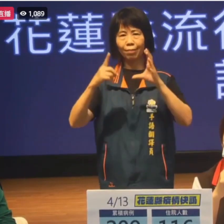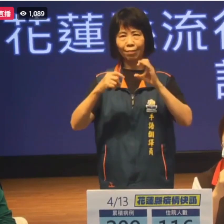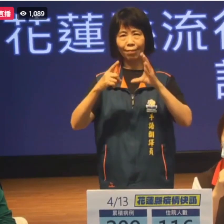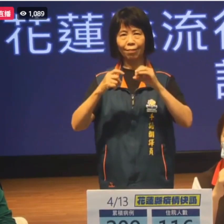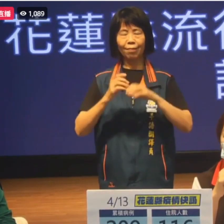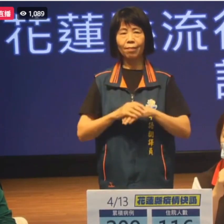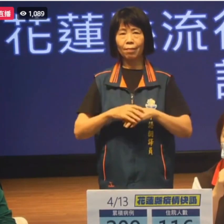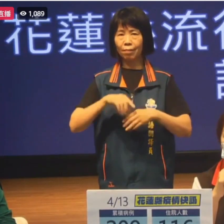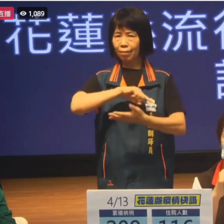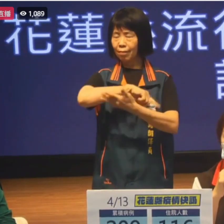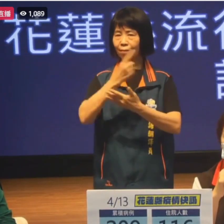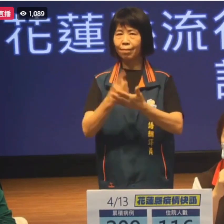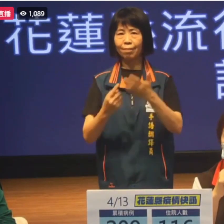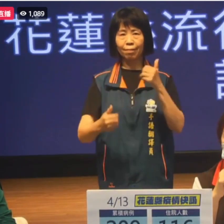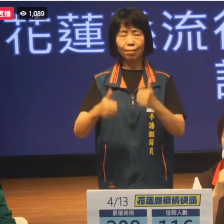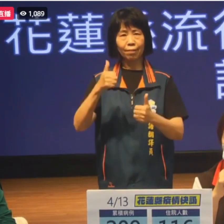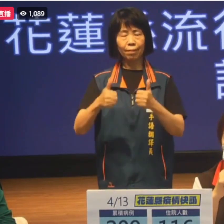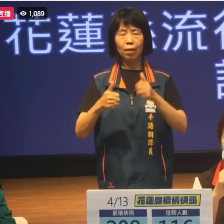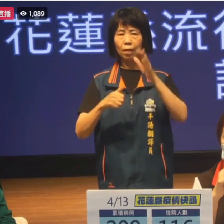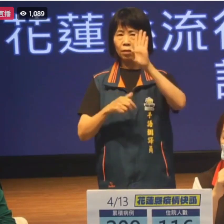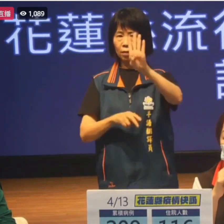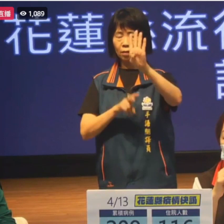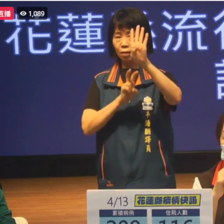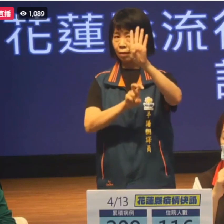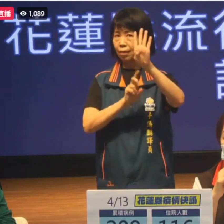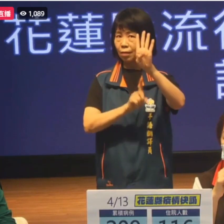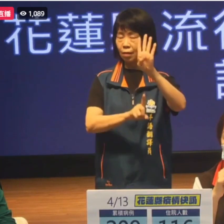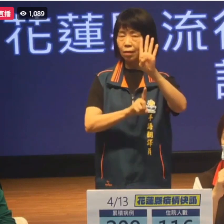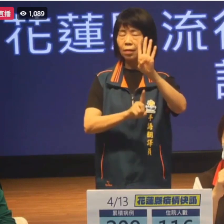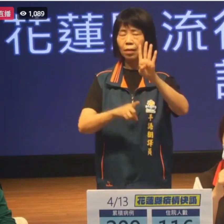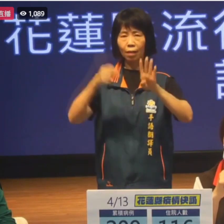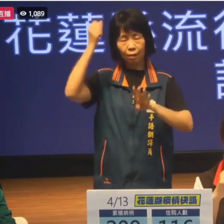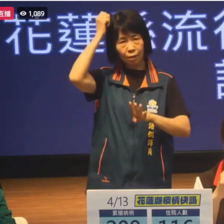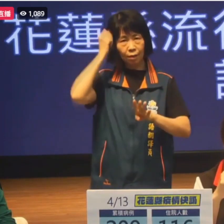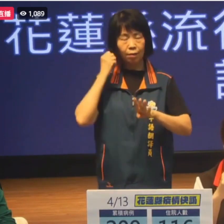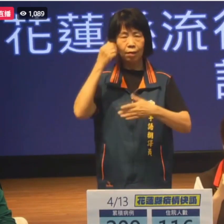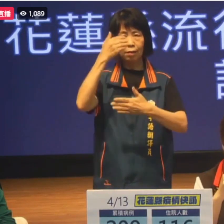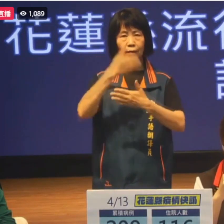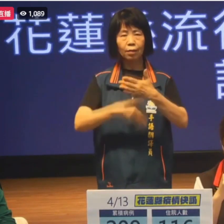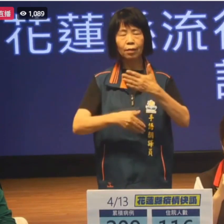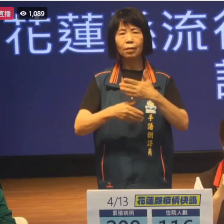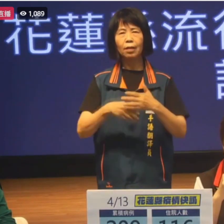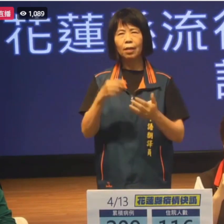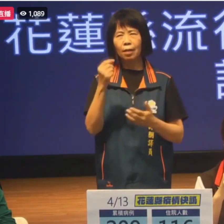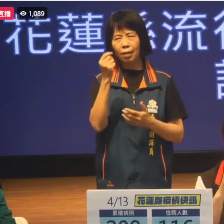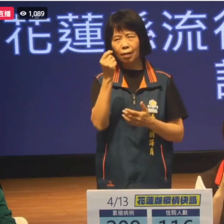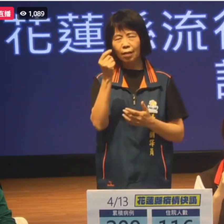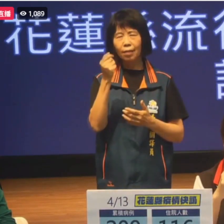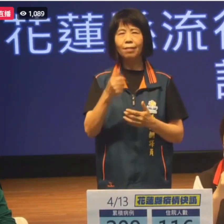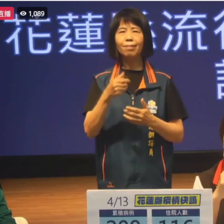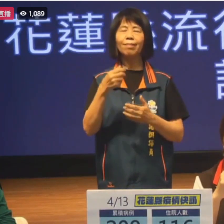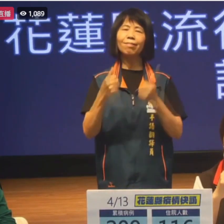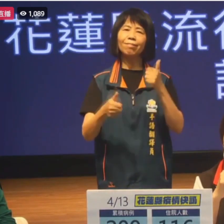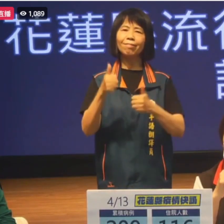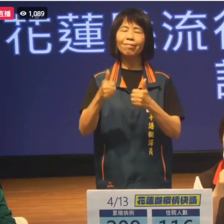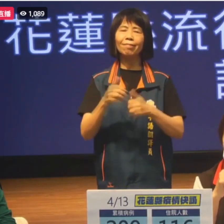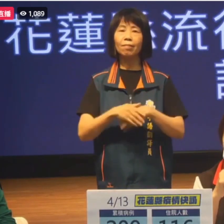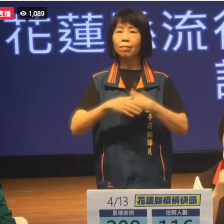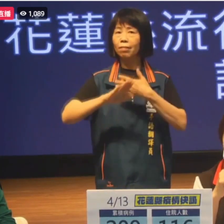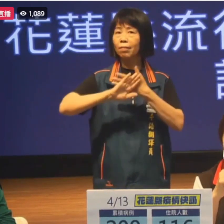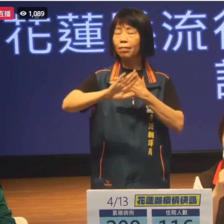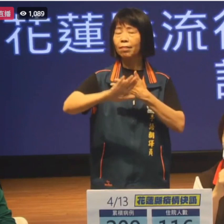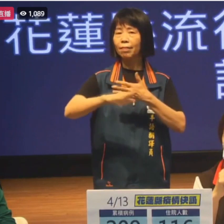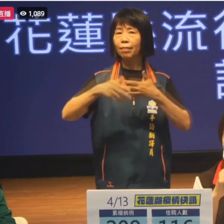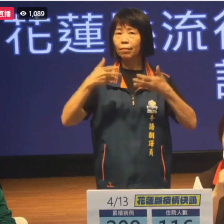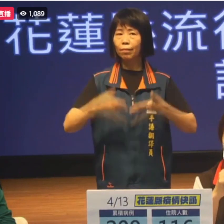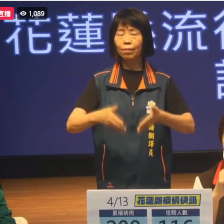所以整个赛事的状况大概4月21号上午大概只有剩下零零星星的几个赛事，所以其他的